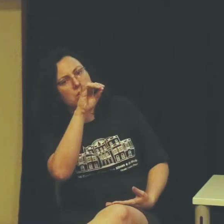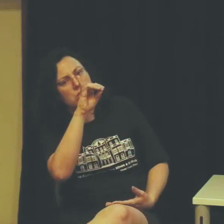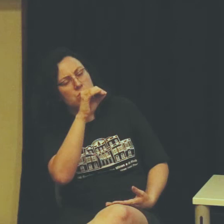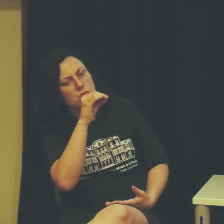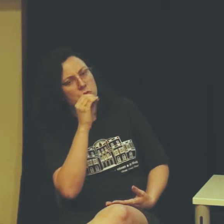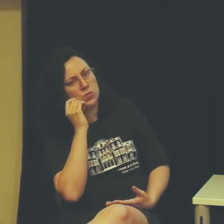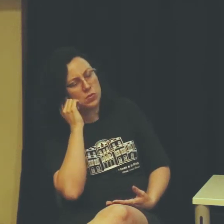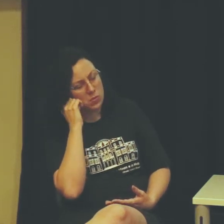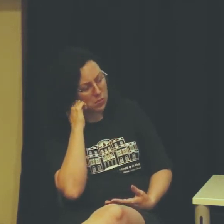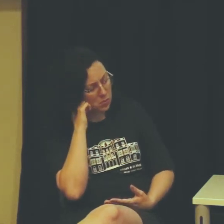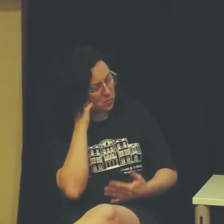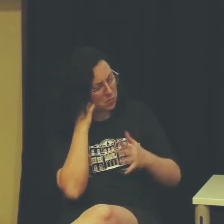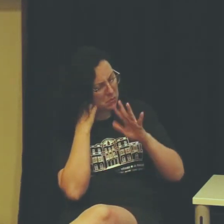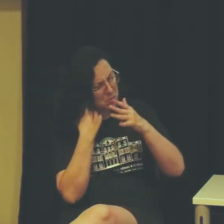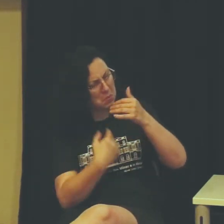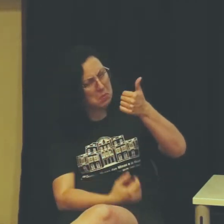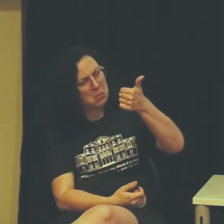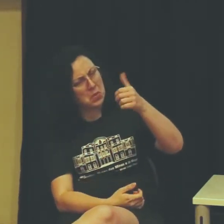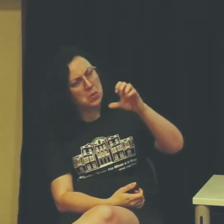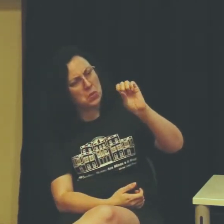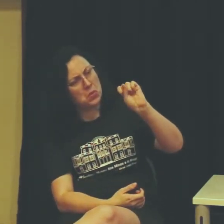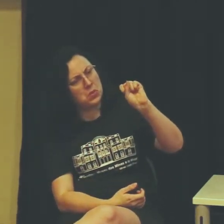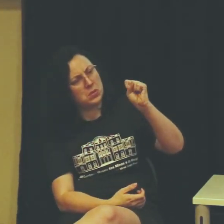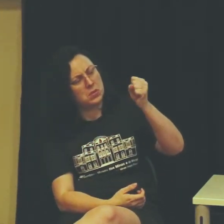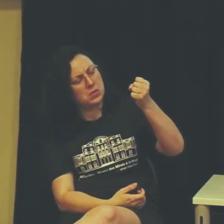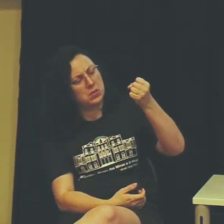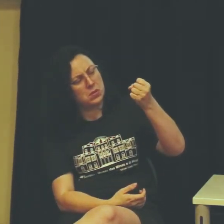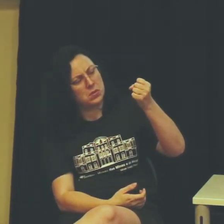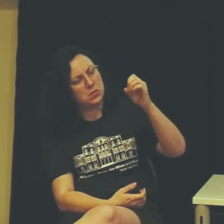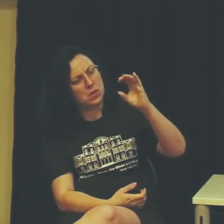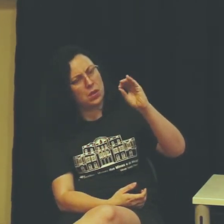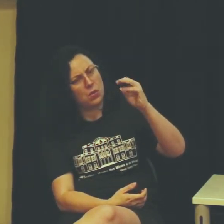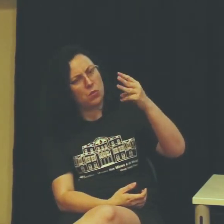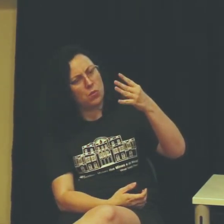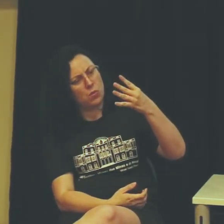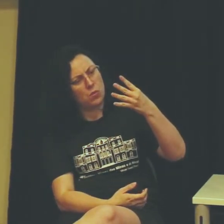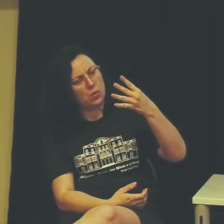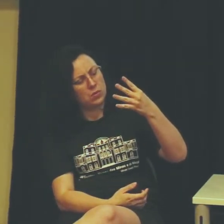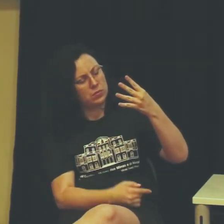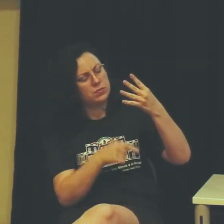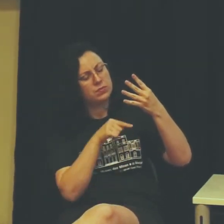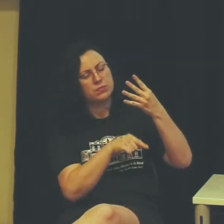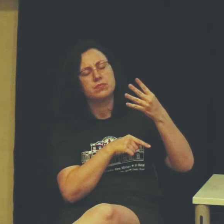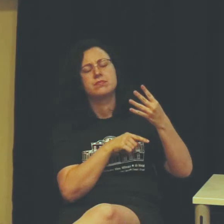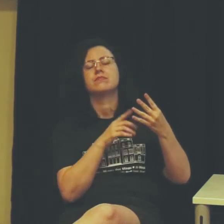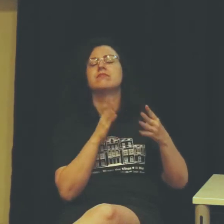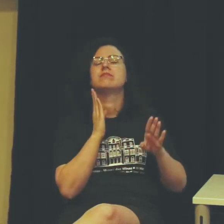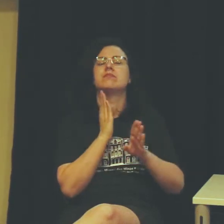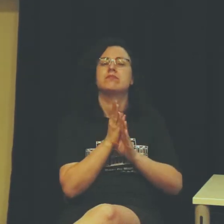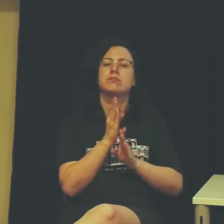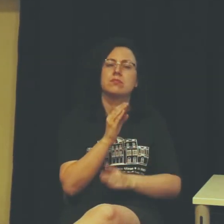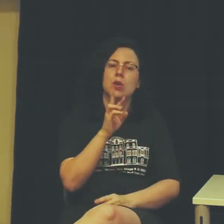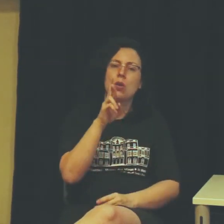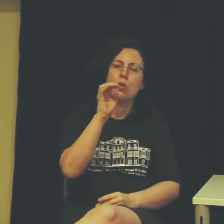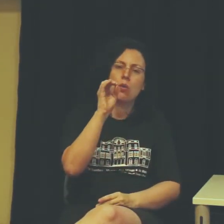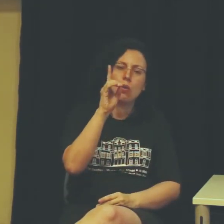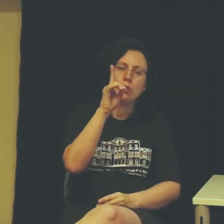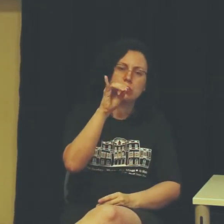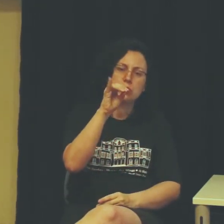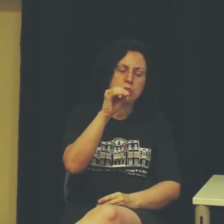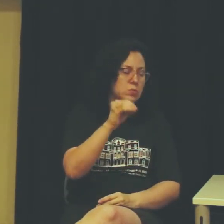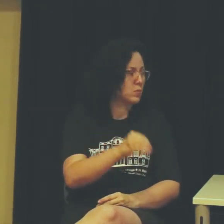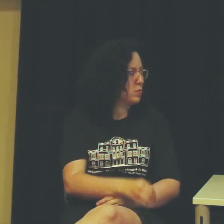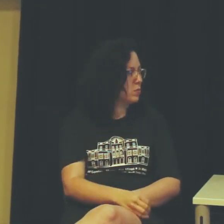Então, desde 1804, o Wollaston é considerado como o pai da descoberta do ródio. Tá? Enfim, era